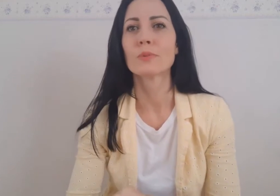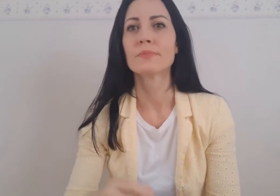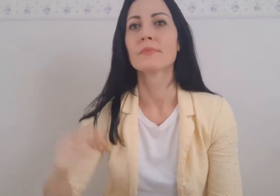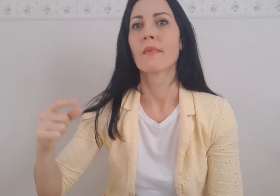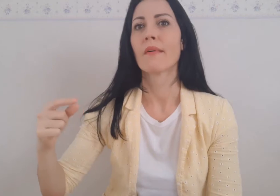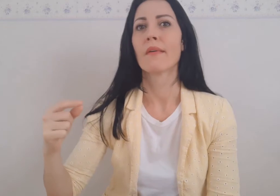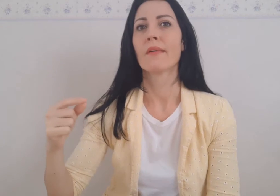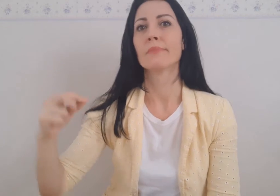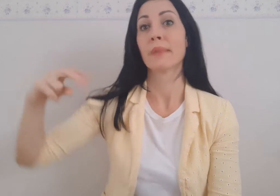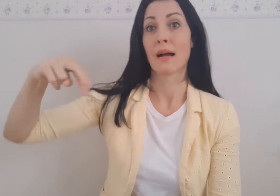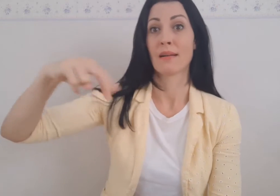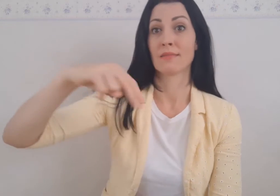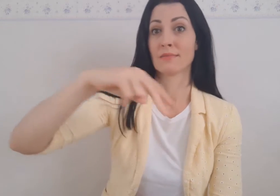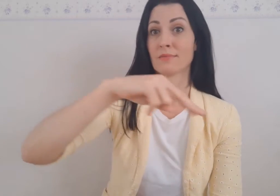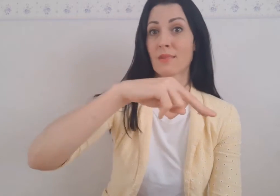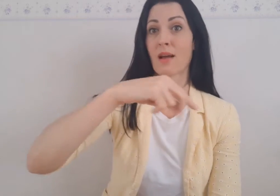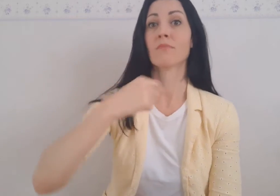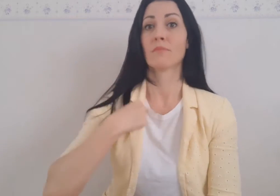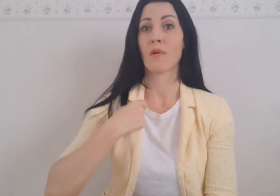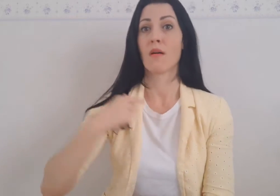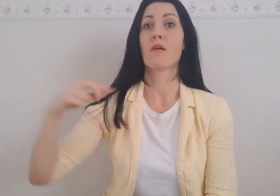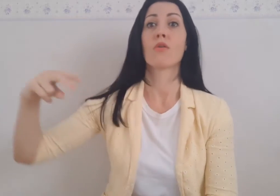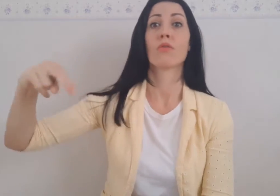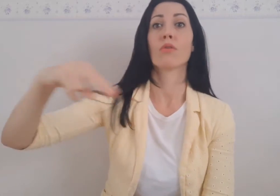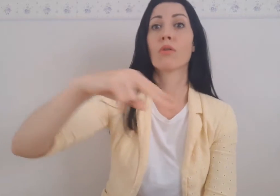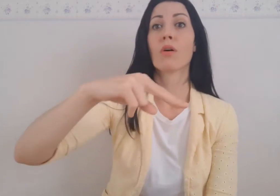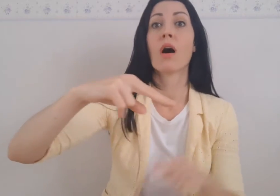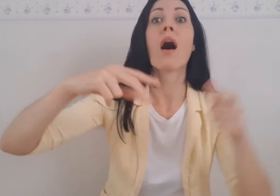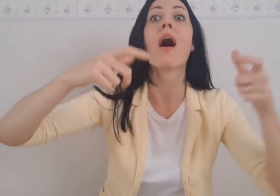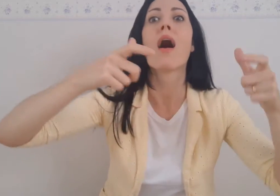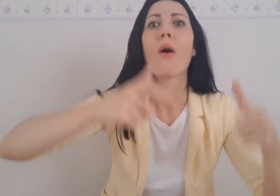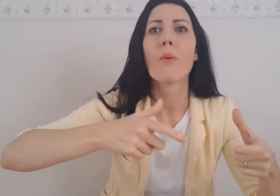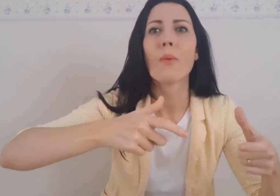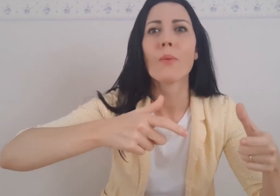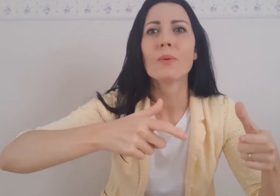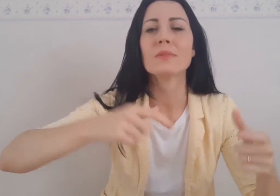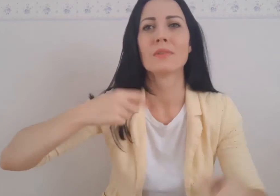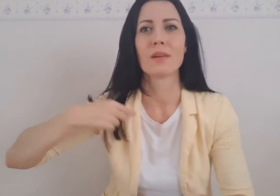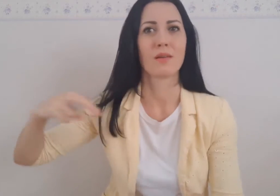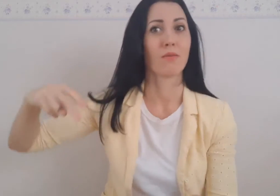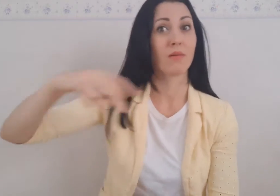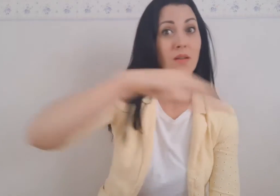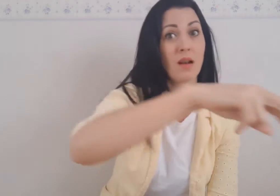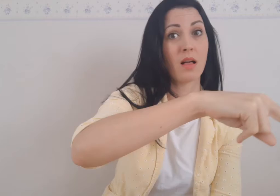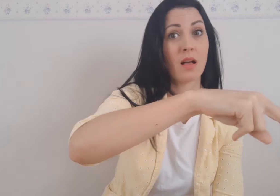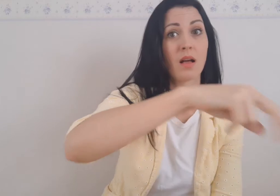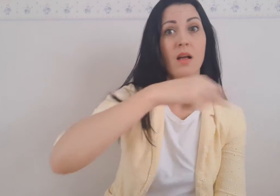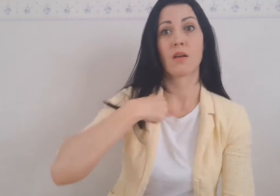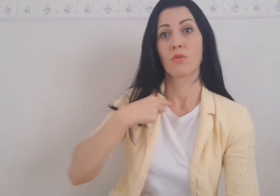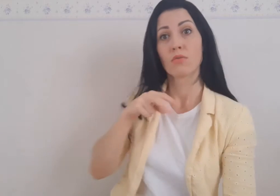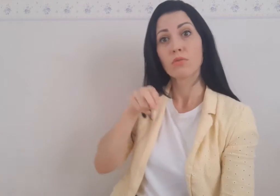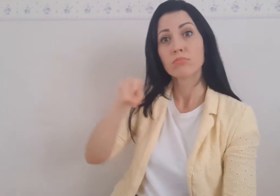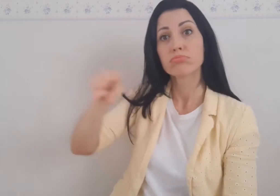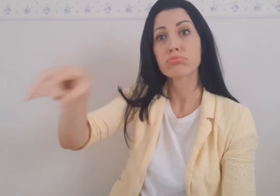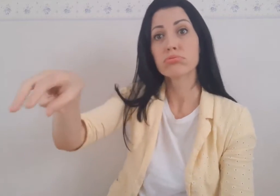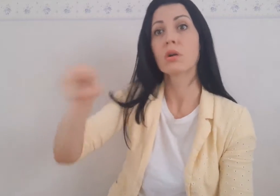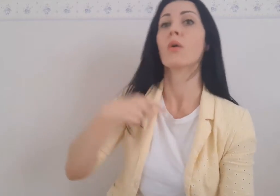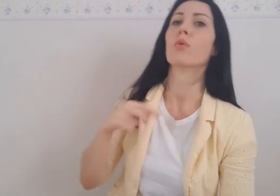Outro verbo é andar. Eu andei para onde? Eu fui para lá, eu andei